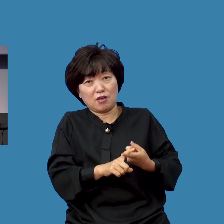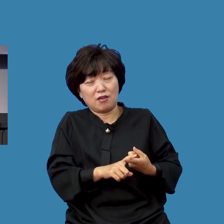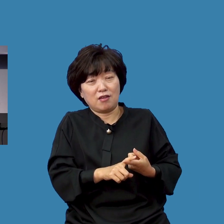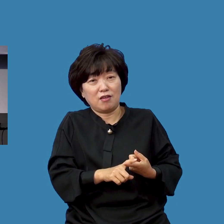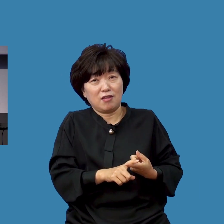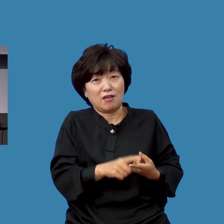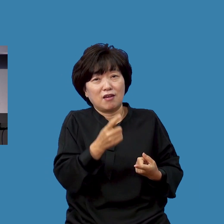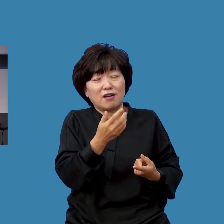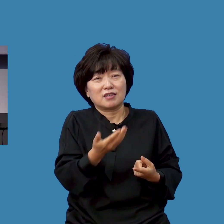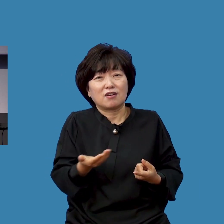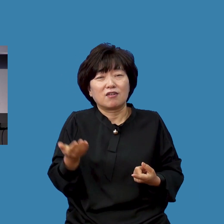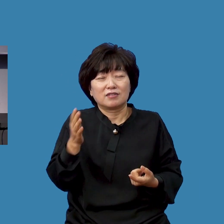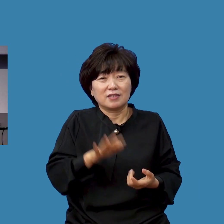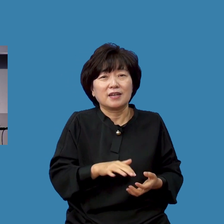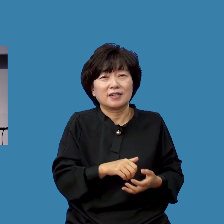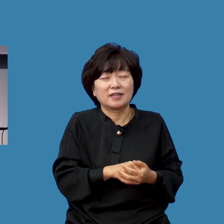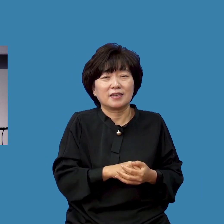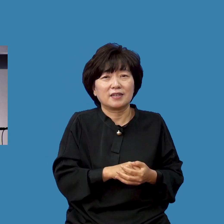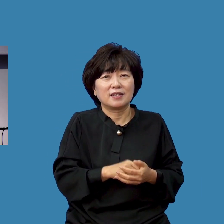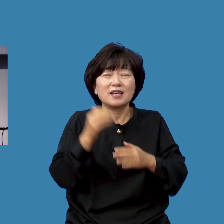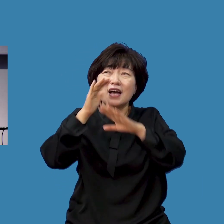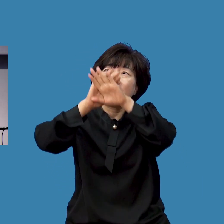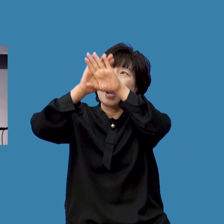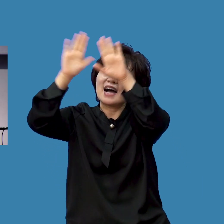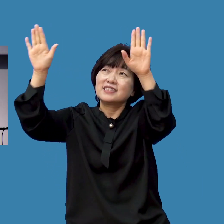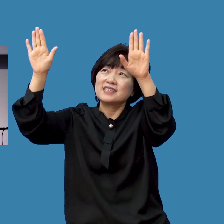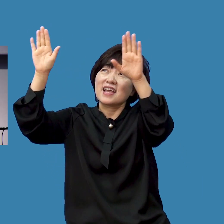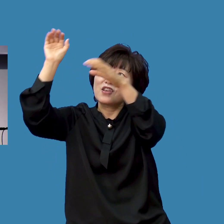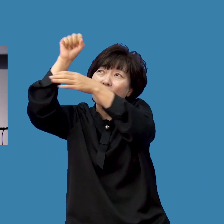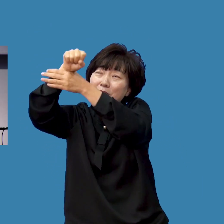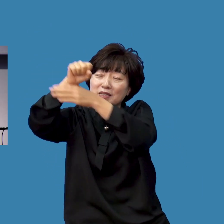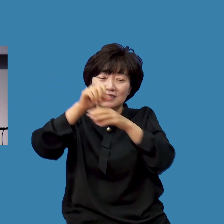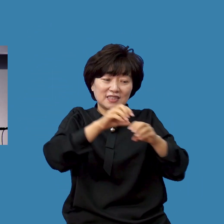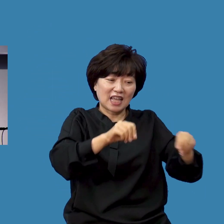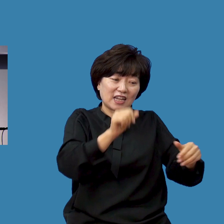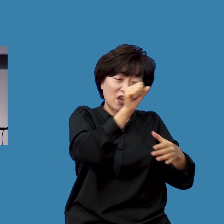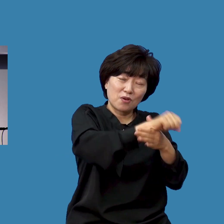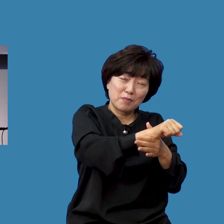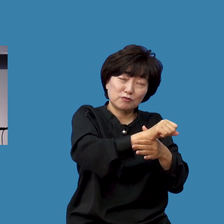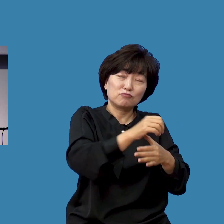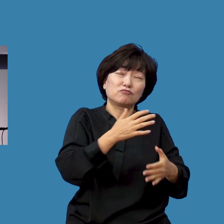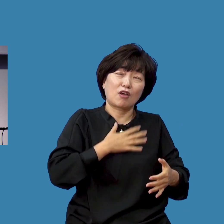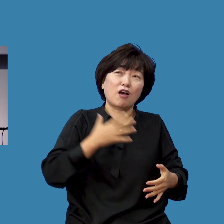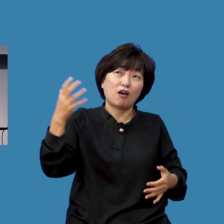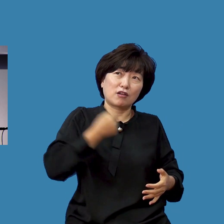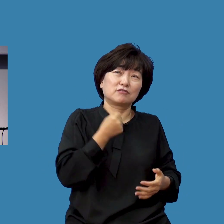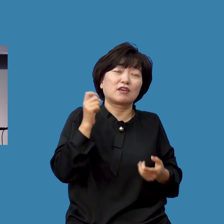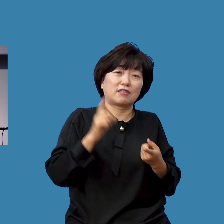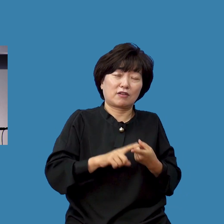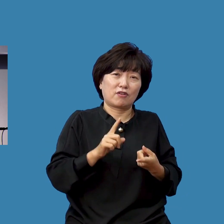이제 열매를 취해도 돼. 그 열매가 하늘의 열매든 땅의 열매든 하여간 내가 다 취할 수 있다는 거야.